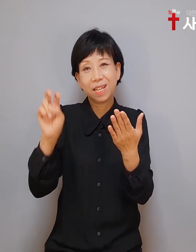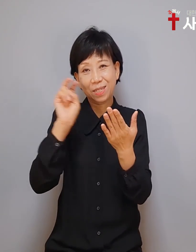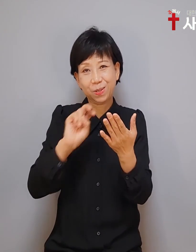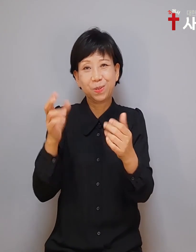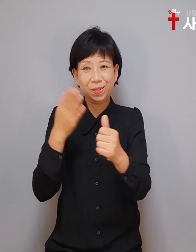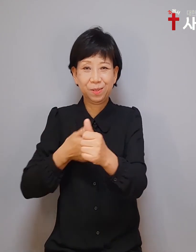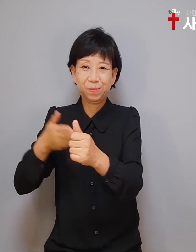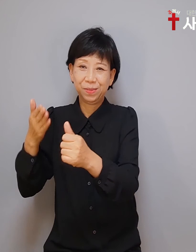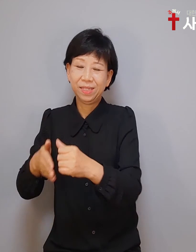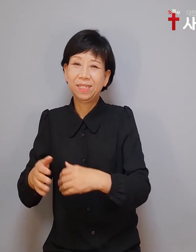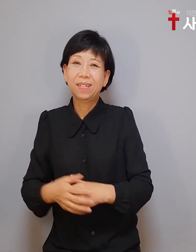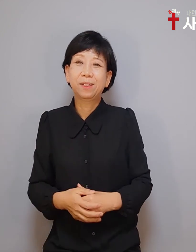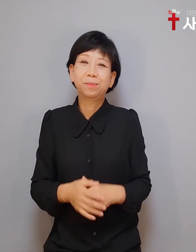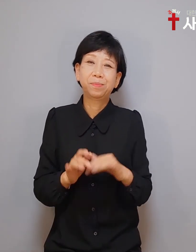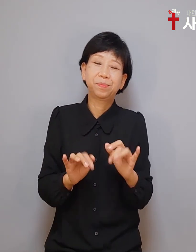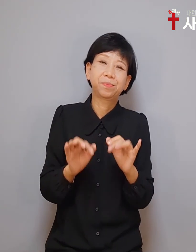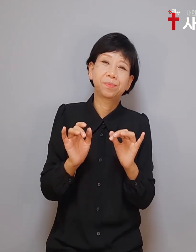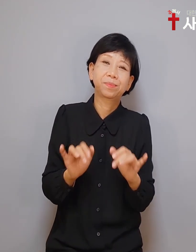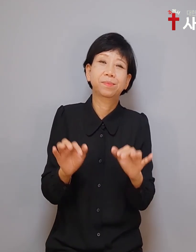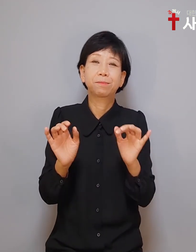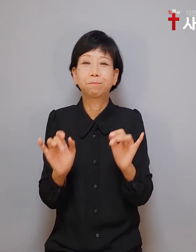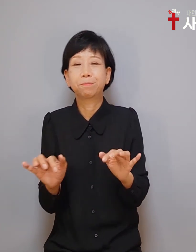축하드리겠습니다.